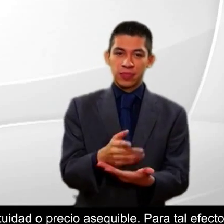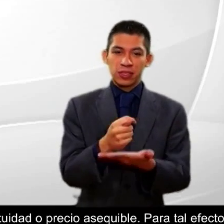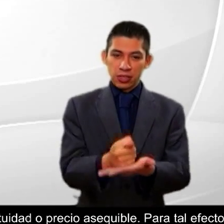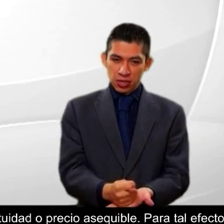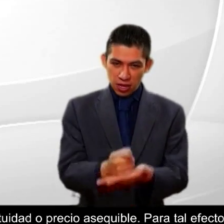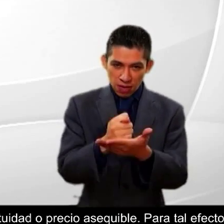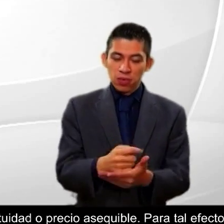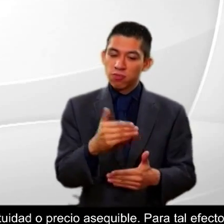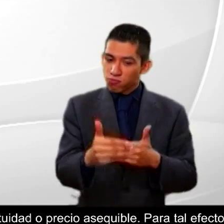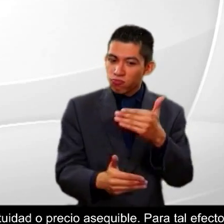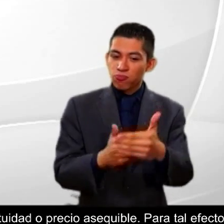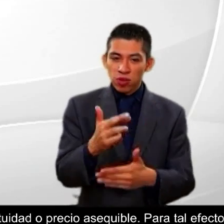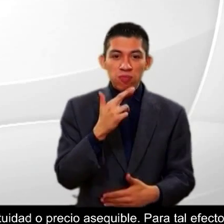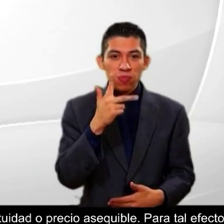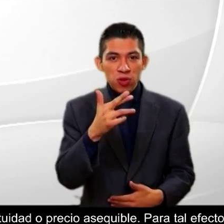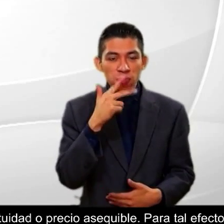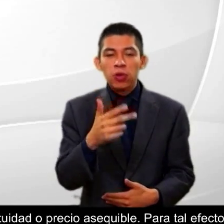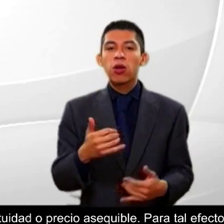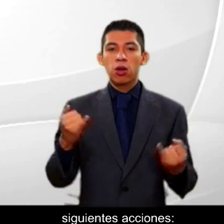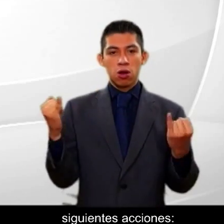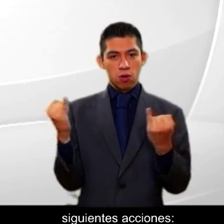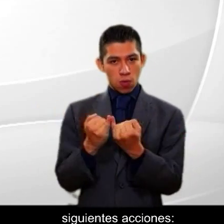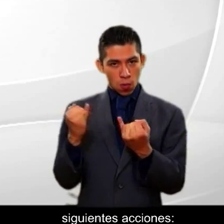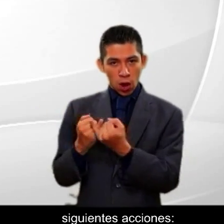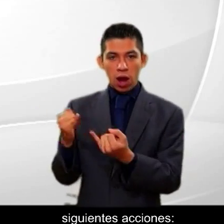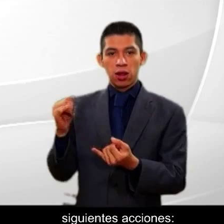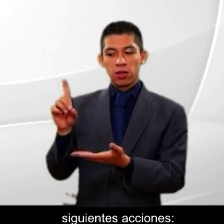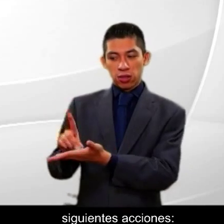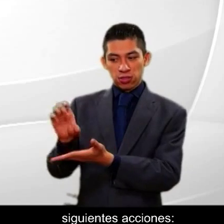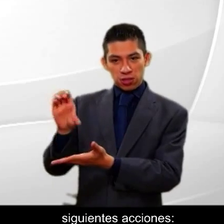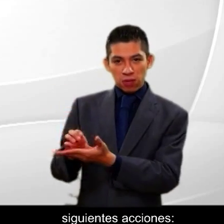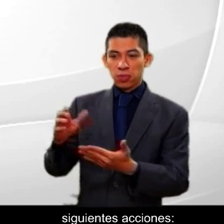precio asequible Para tal efecto realizará las siguientes acciones